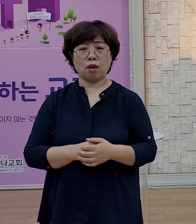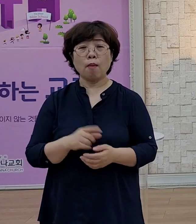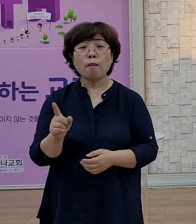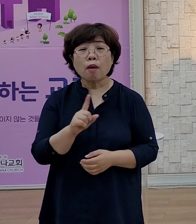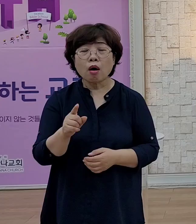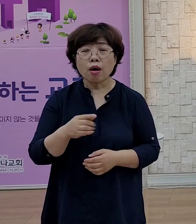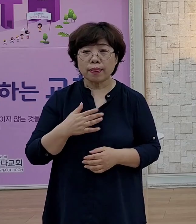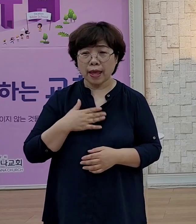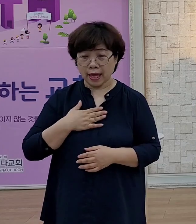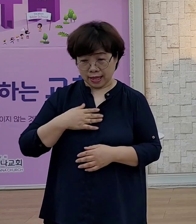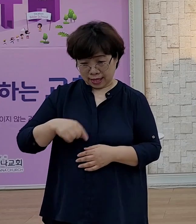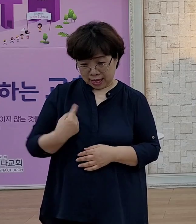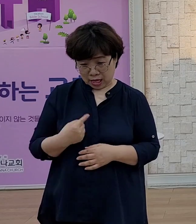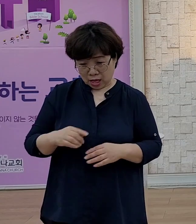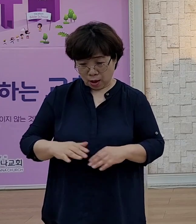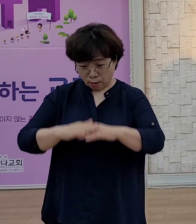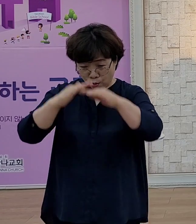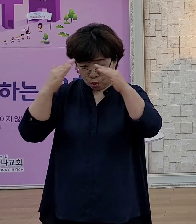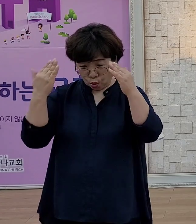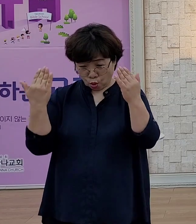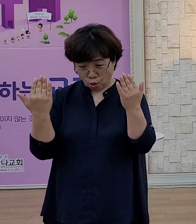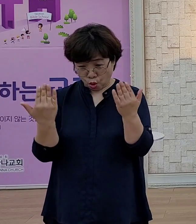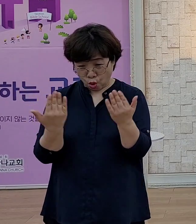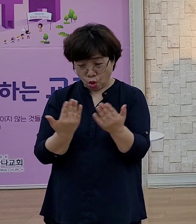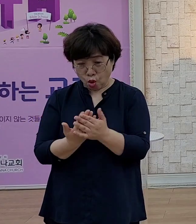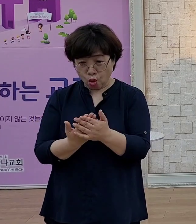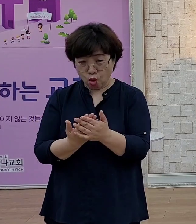자신의 모든 최종